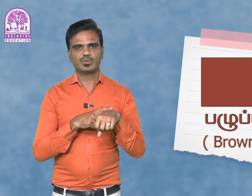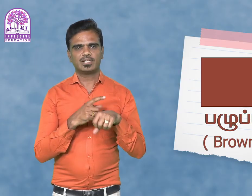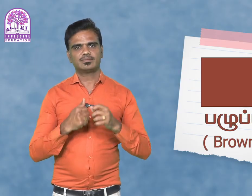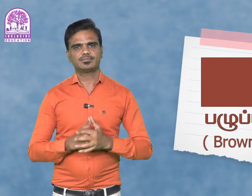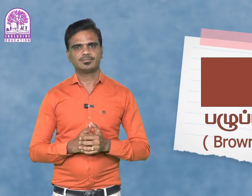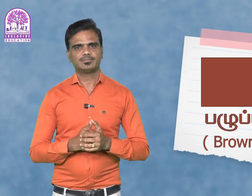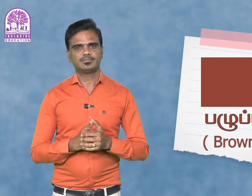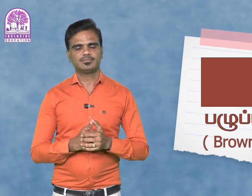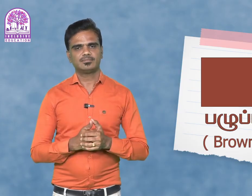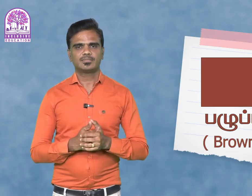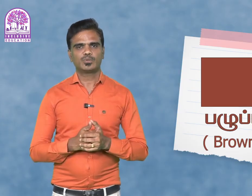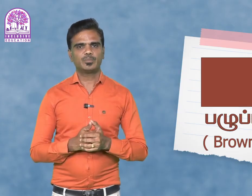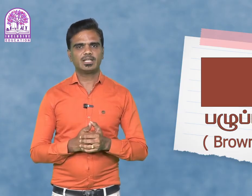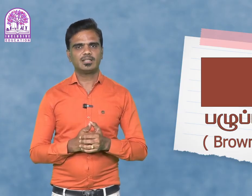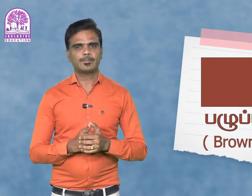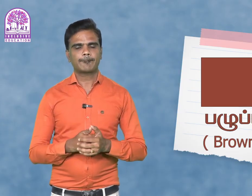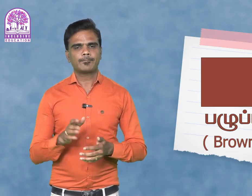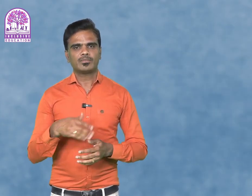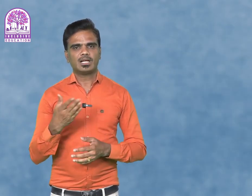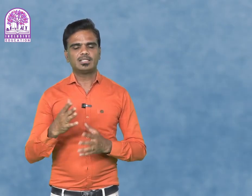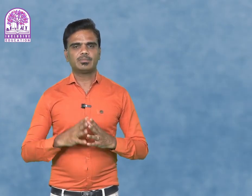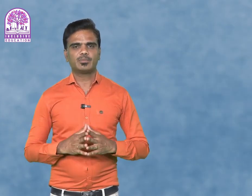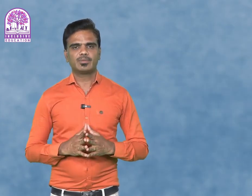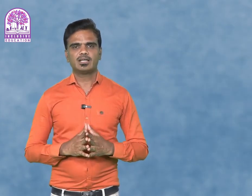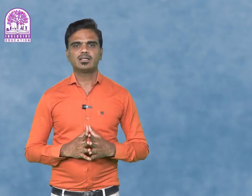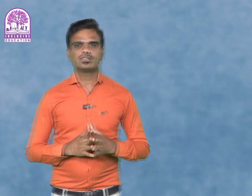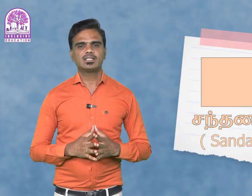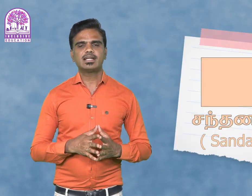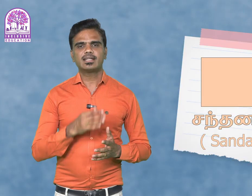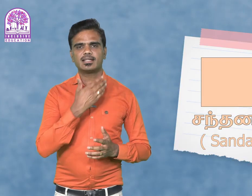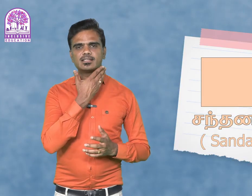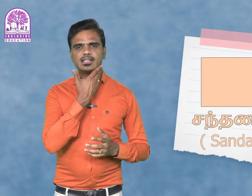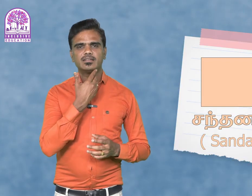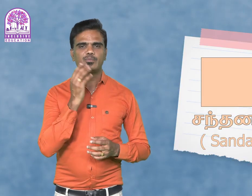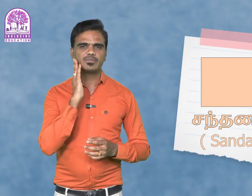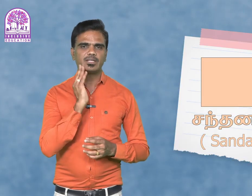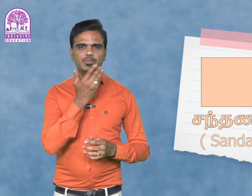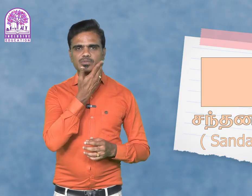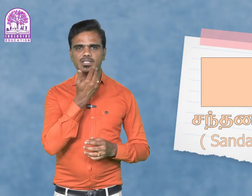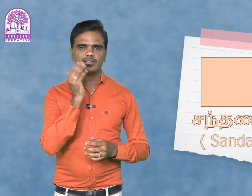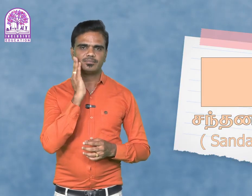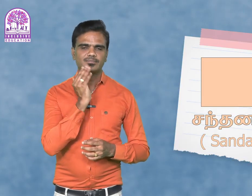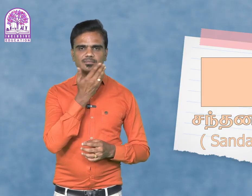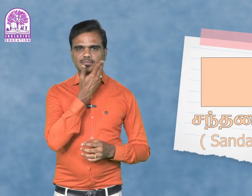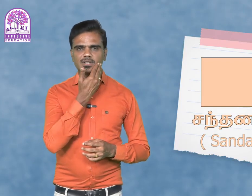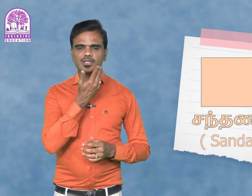கலர். நோட் பண்ணிட்டீங்களா? அடுத்து என்ன பார்க்க போகிறோம்னா, சாண்டல் கலர். சாயந்தரம் எங்கே பூசுவீங்க, எப்படி பூசுவீங்களா? ஸோ